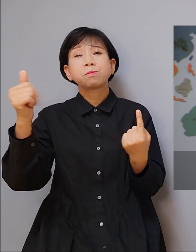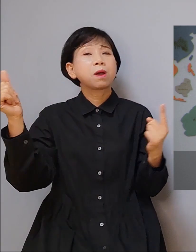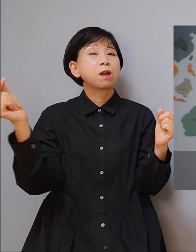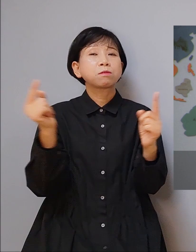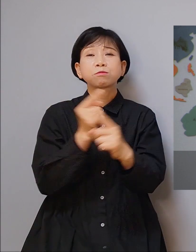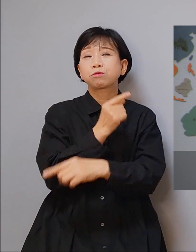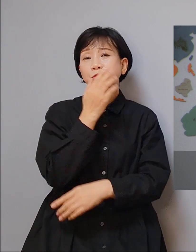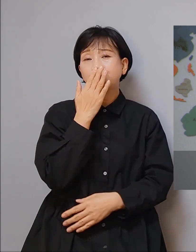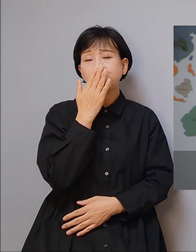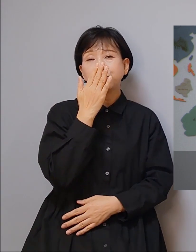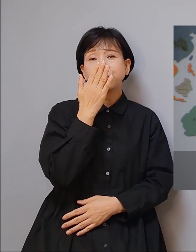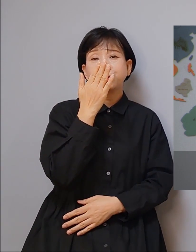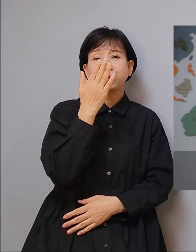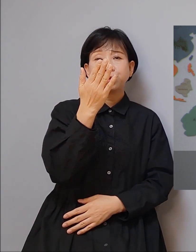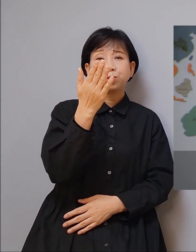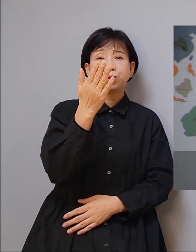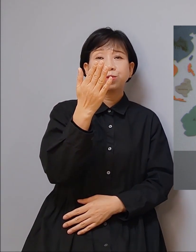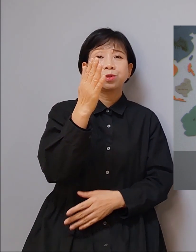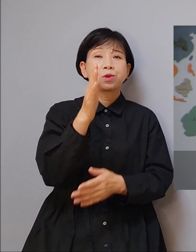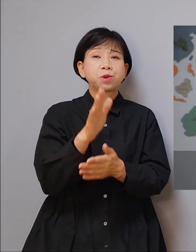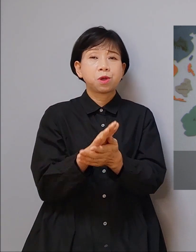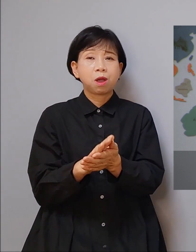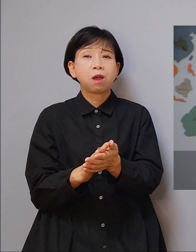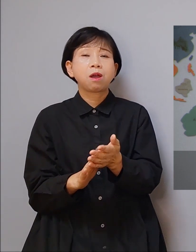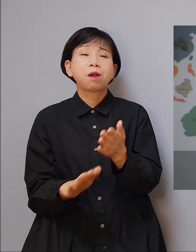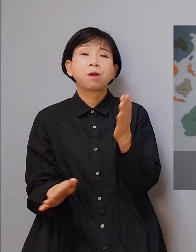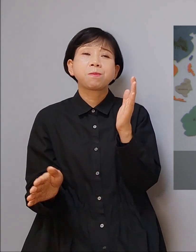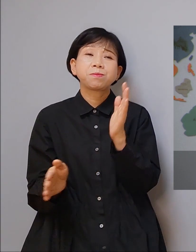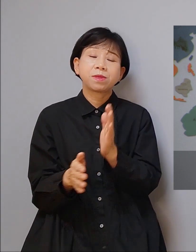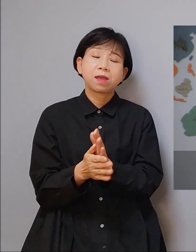누구와도 바꿀 수